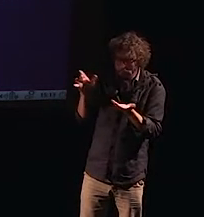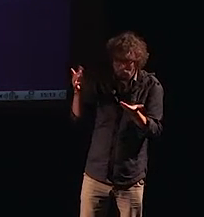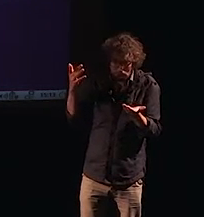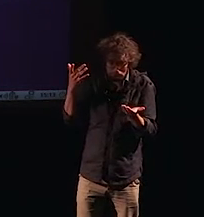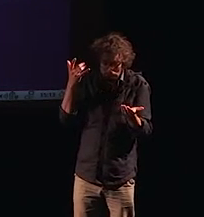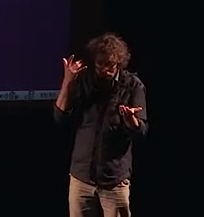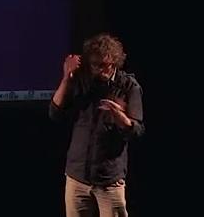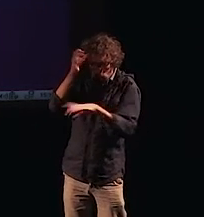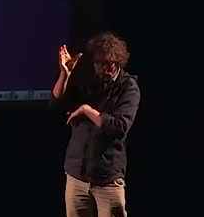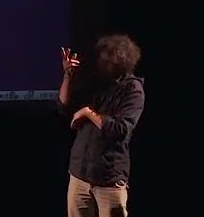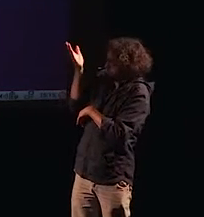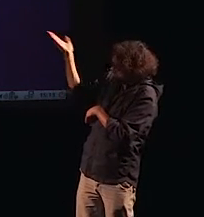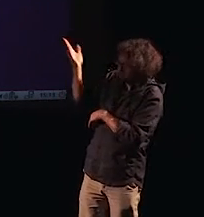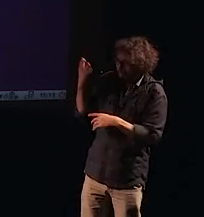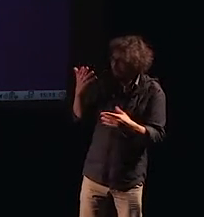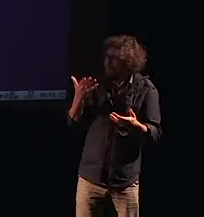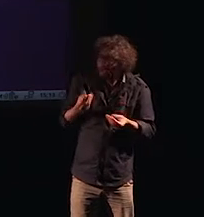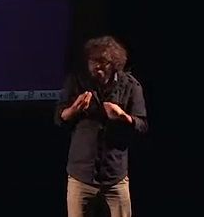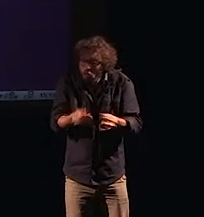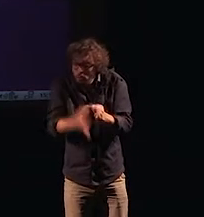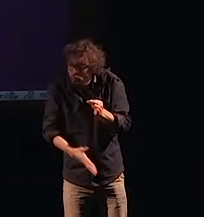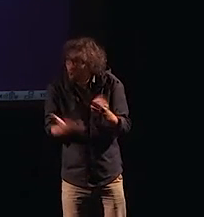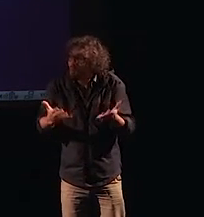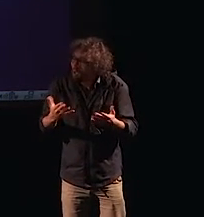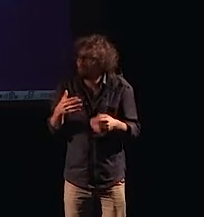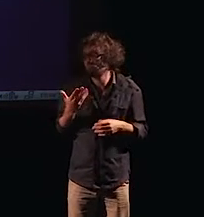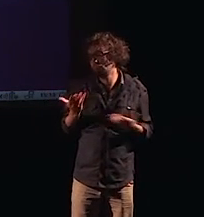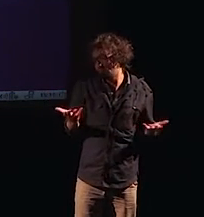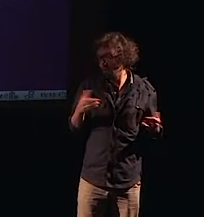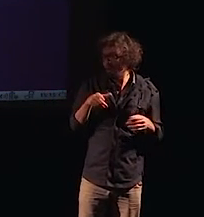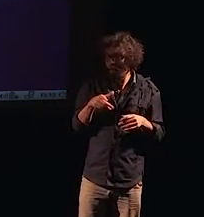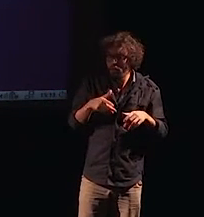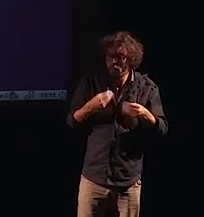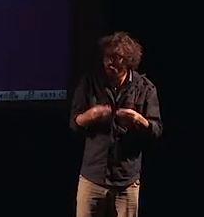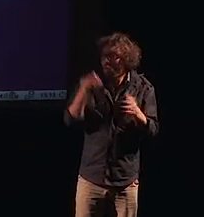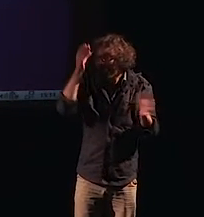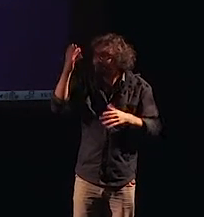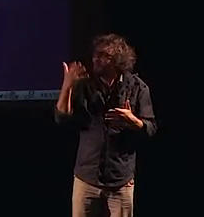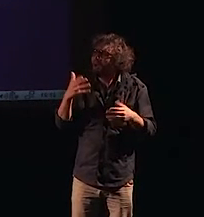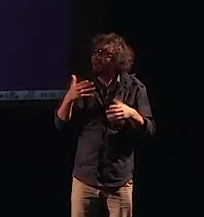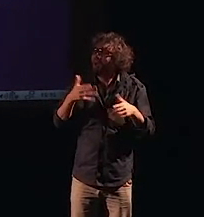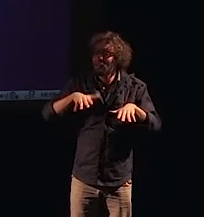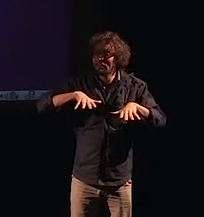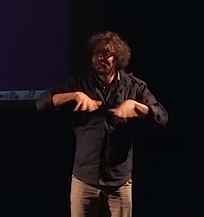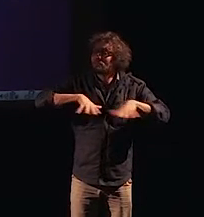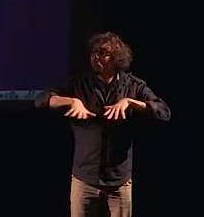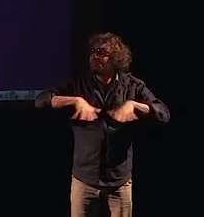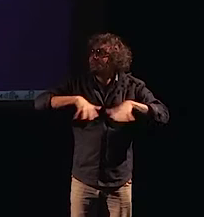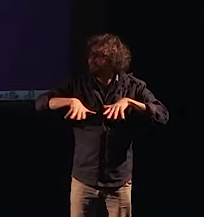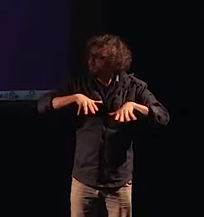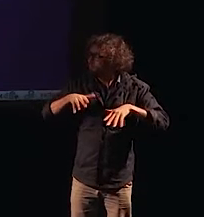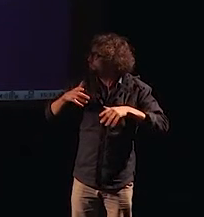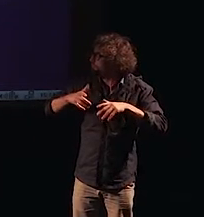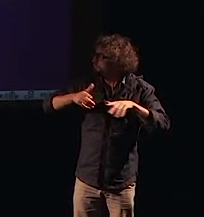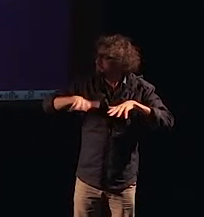Et en fait, ce que ça produit, c'est là, on voit arriver un concept foucaultien qui est très important, c'est le concept de dispositif. Donc, voir sans être vu,